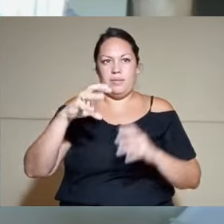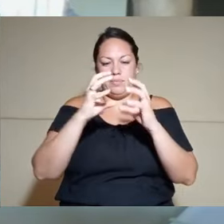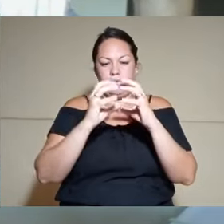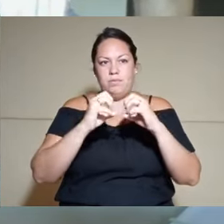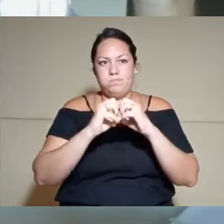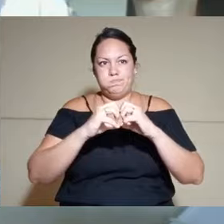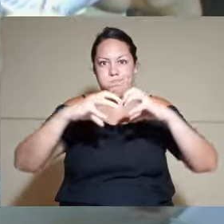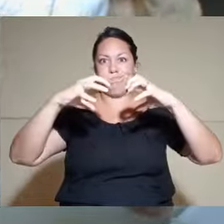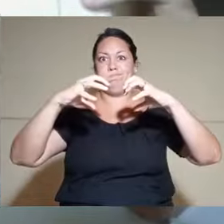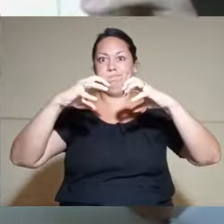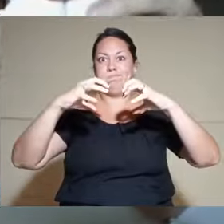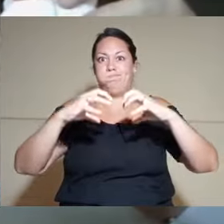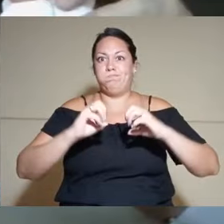raquídeo.